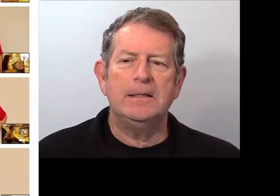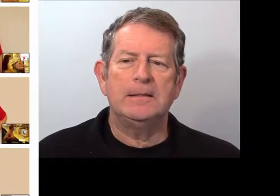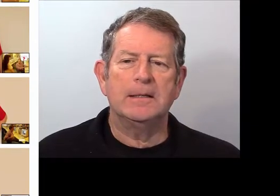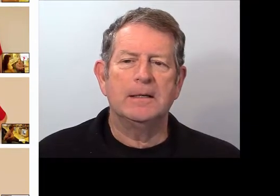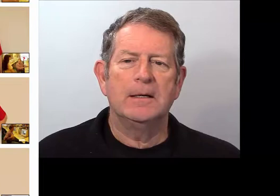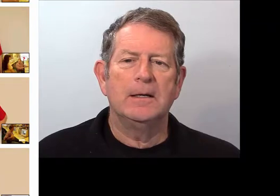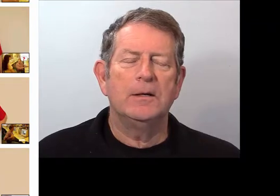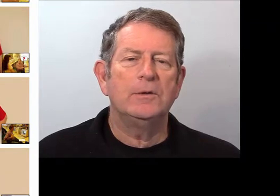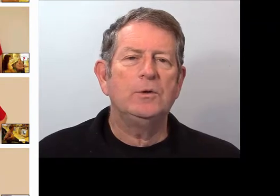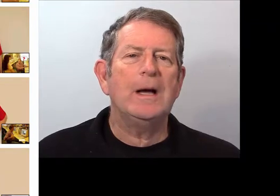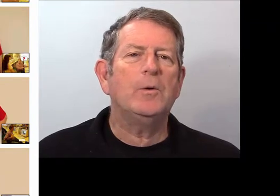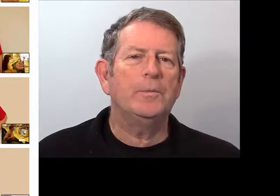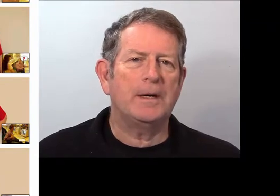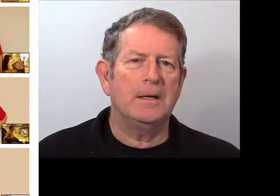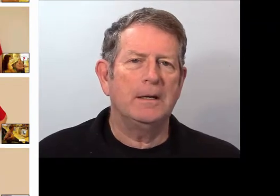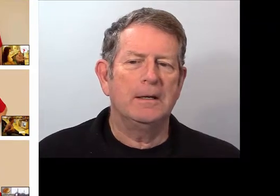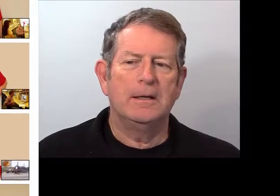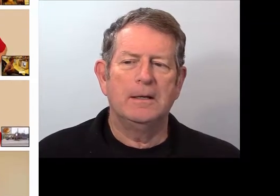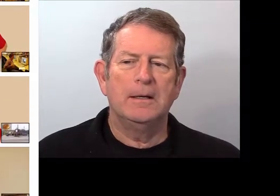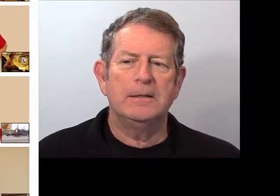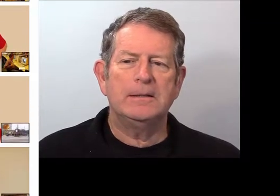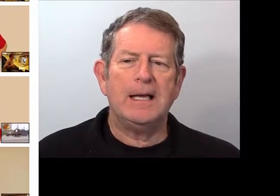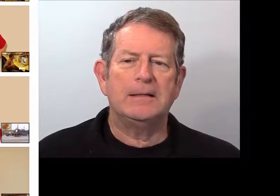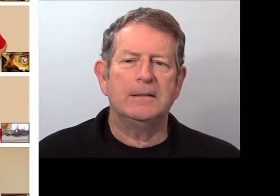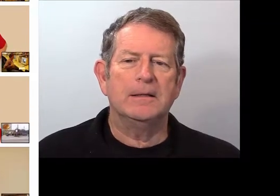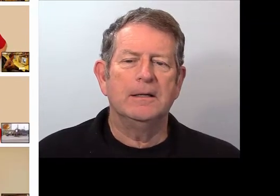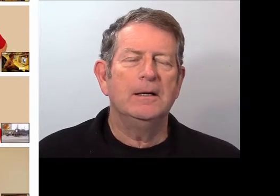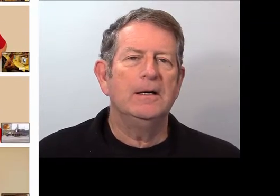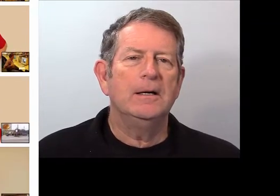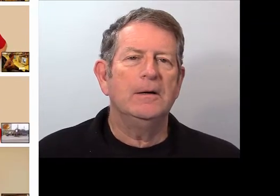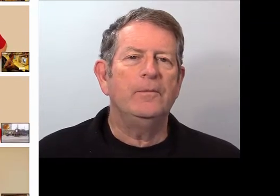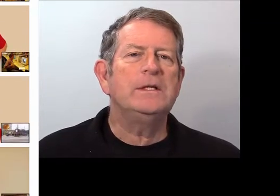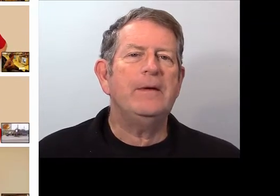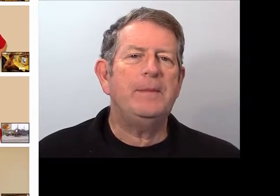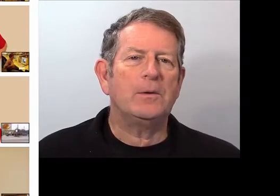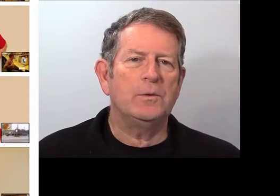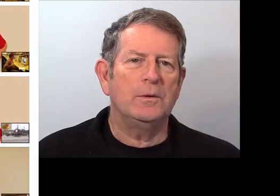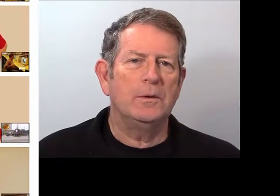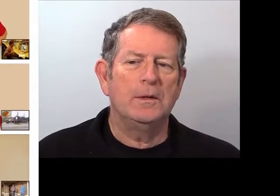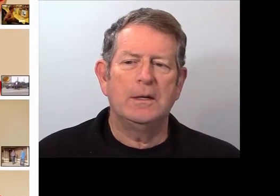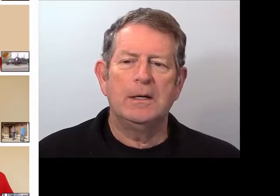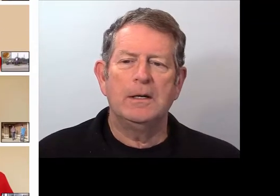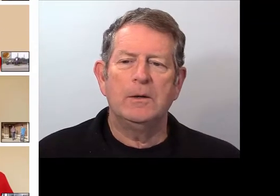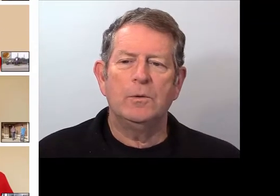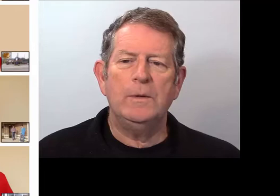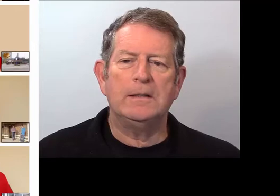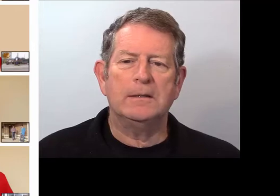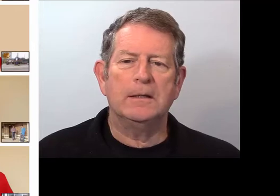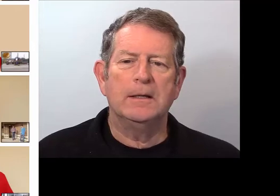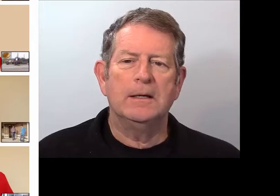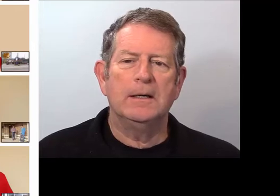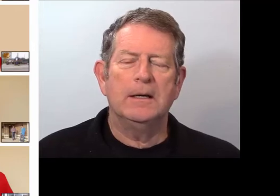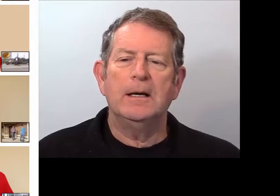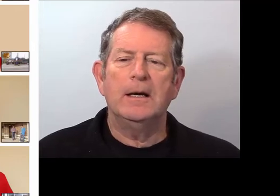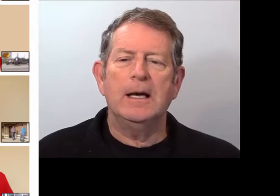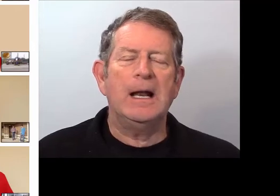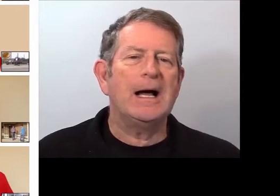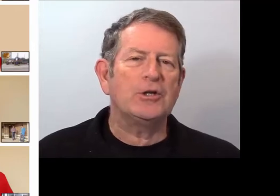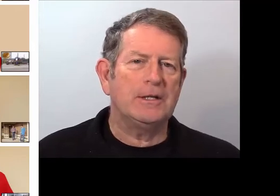tu as compris 7 vous avez perdu 8 elle a acheté